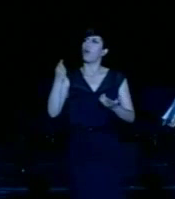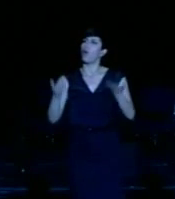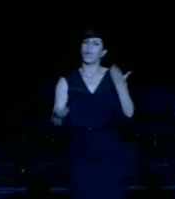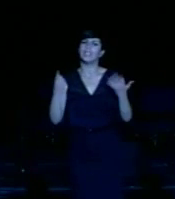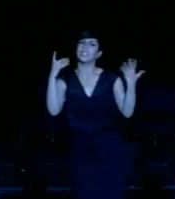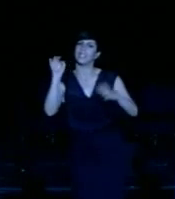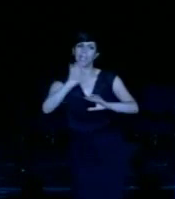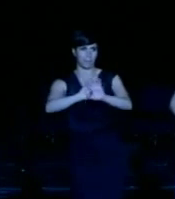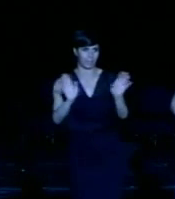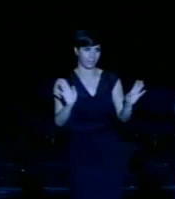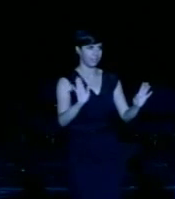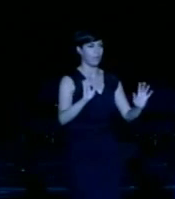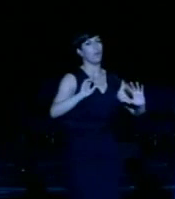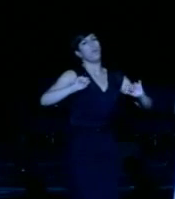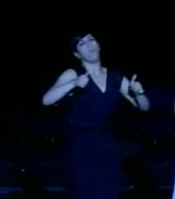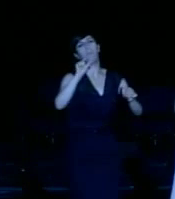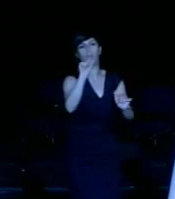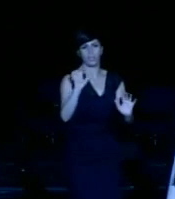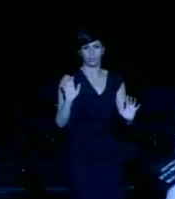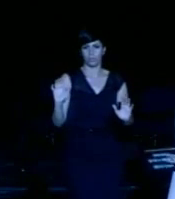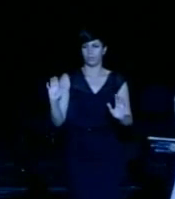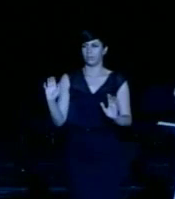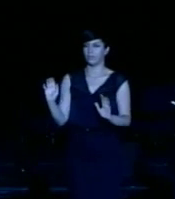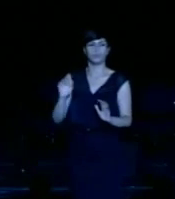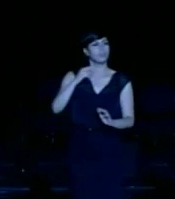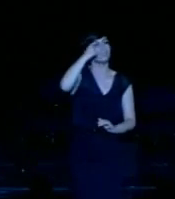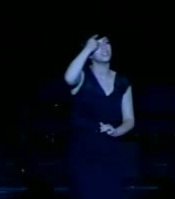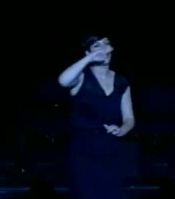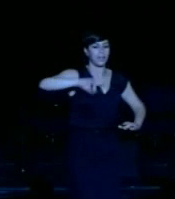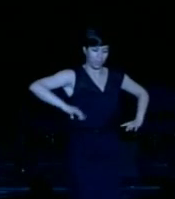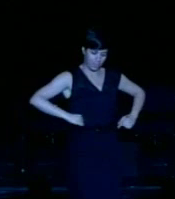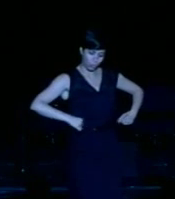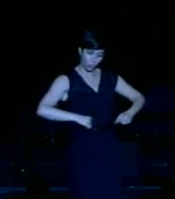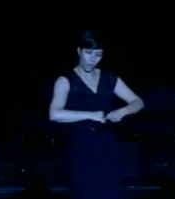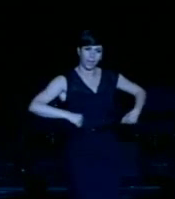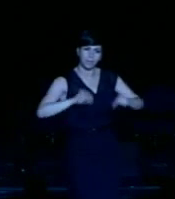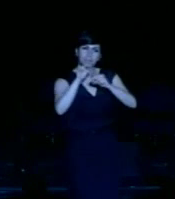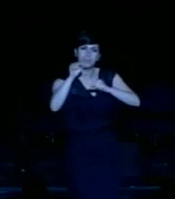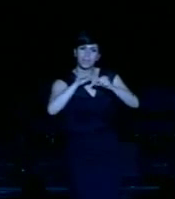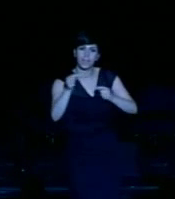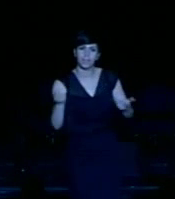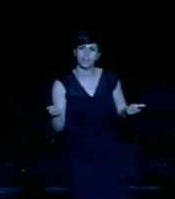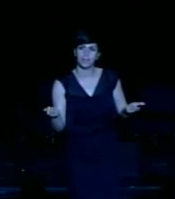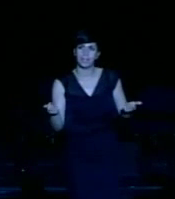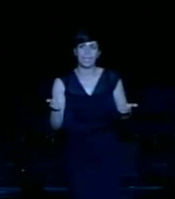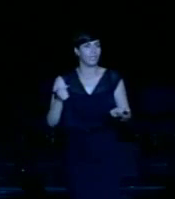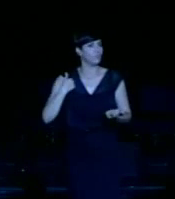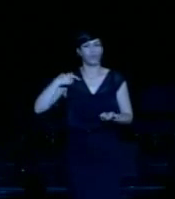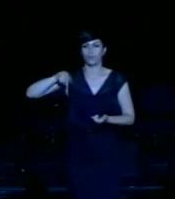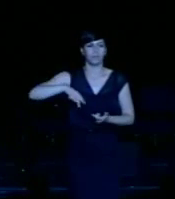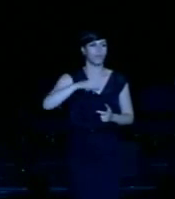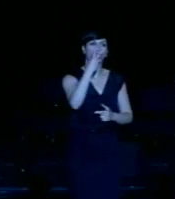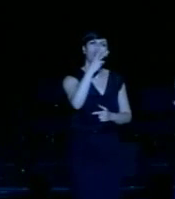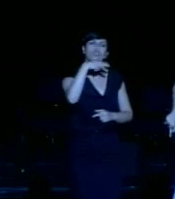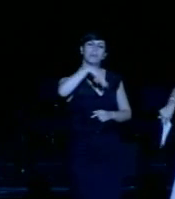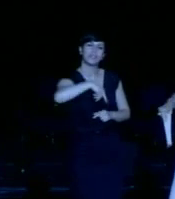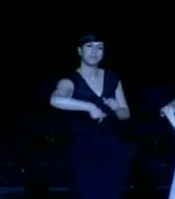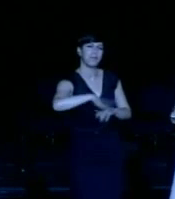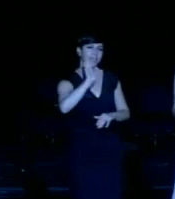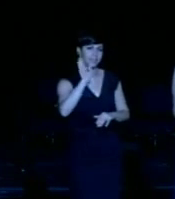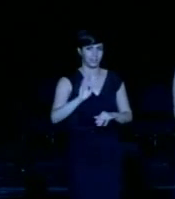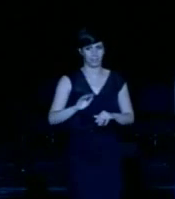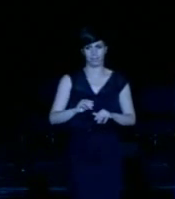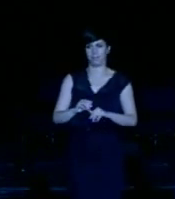kilos. Entrada. Solo pesa 60 kilos. Pero que no sabes cuánto tiene de cintura. No se la he medido. Pues más de 2 metros, que lo